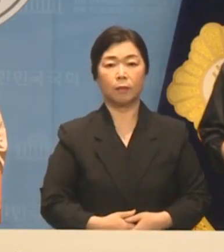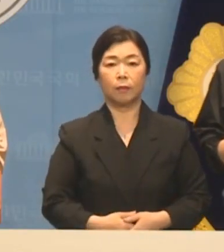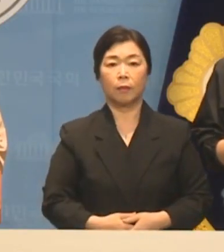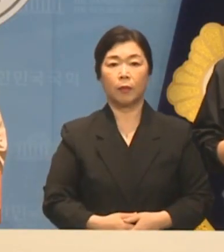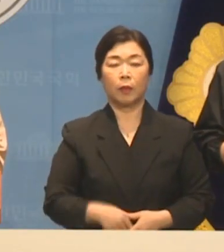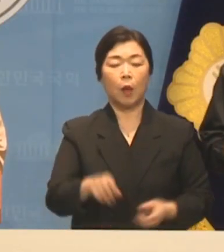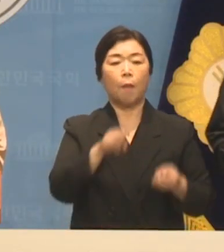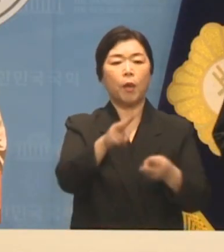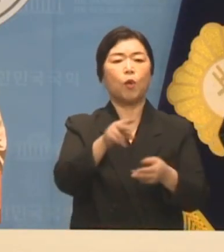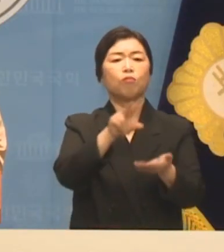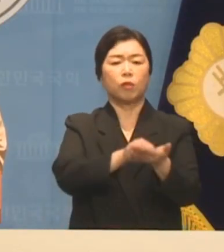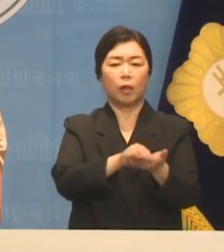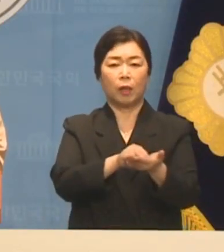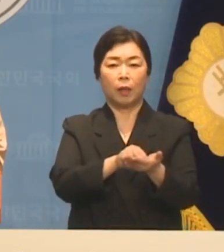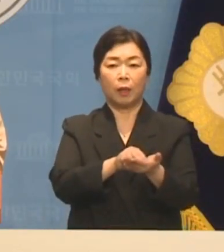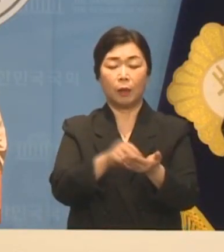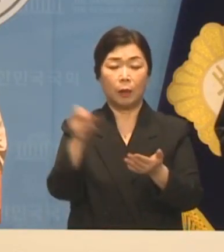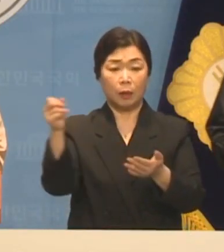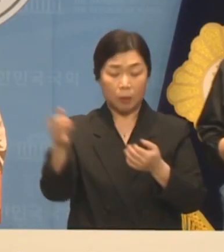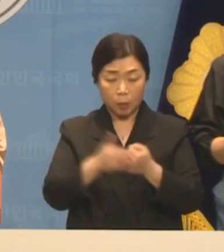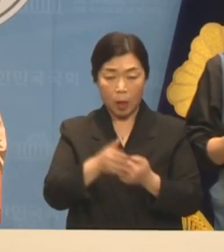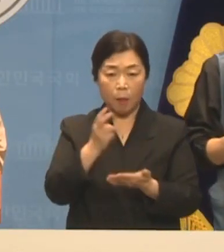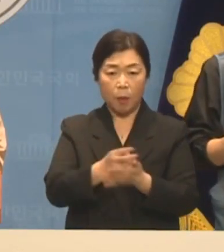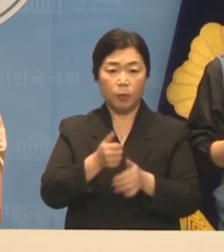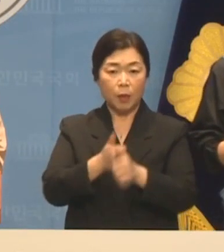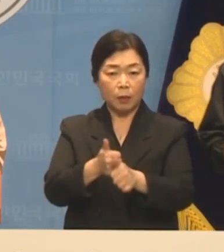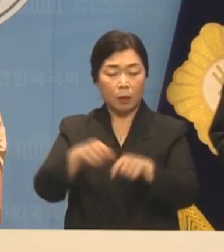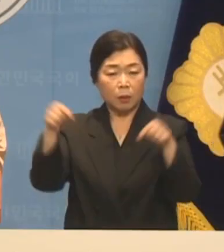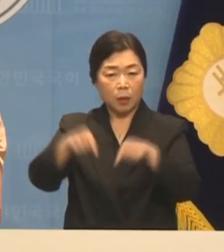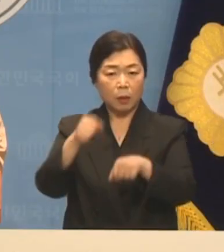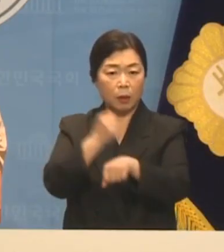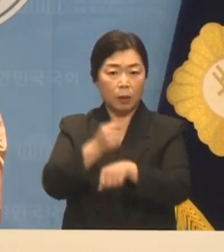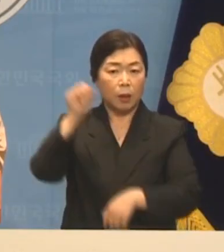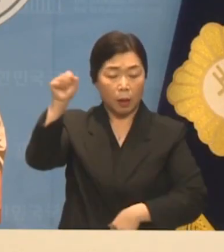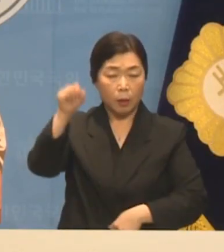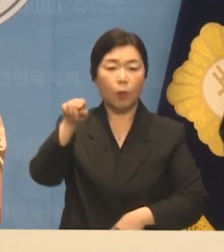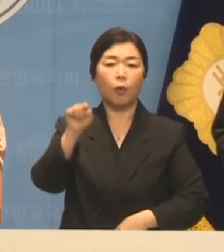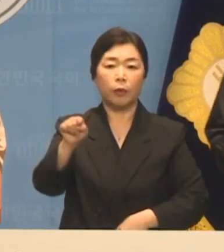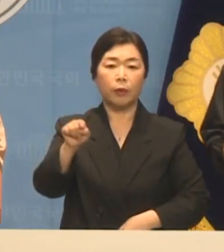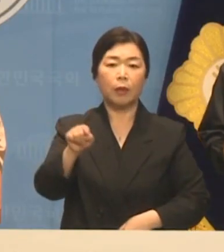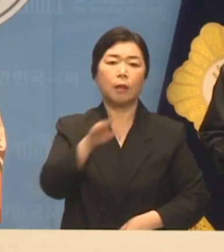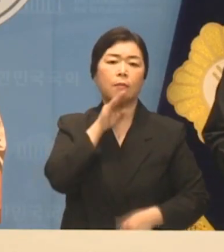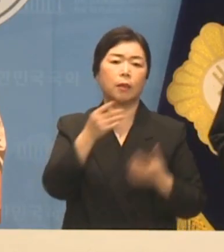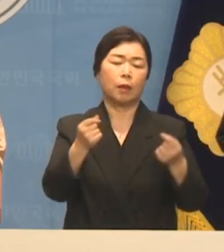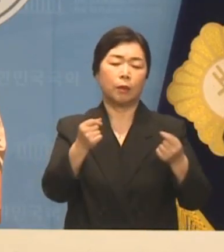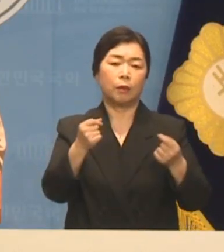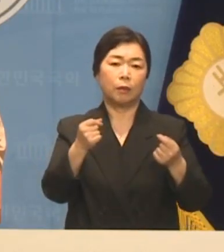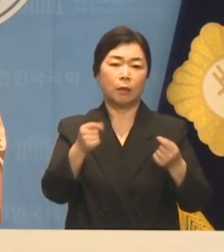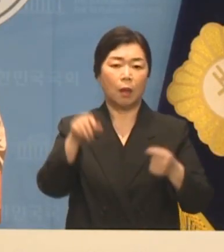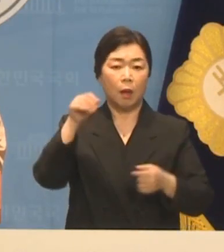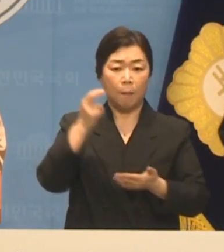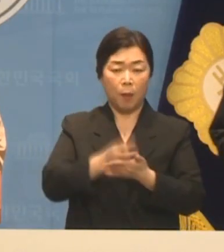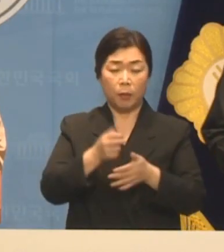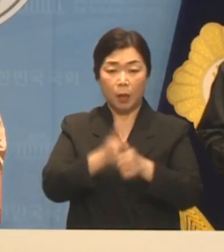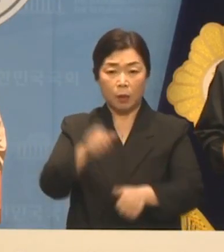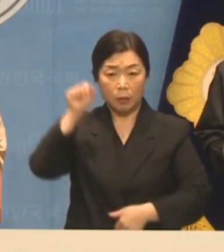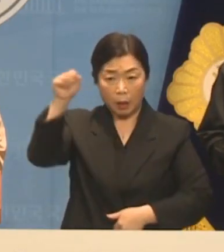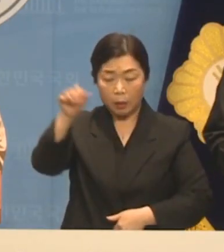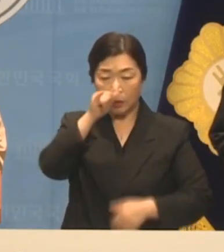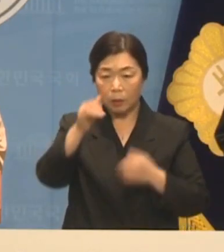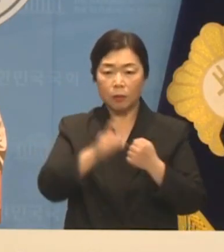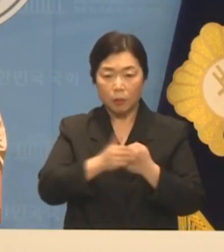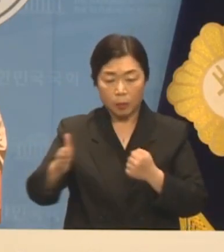것이며 합법 쟁의 행위에 따른 일시적인 배송 차질은 당연히 이에 포함되지 않는다. 타